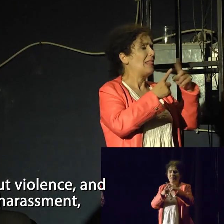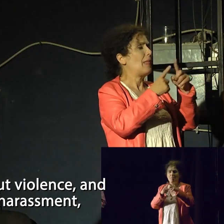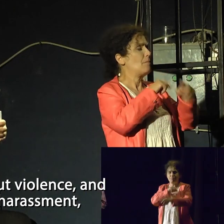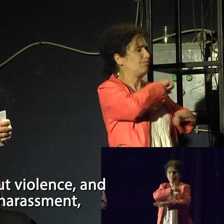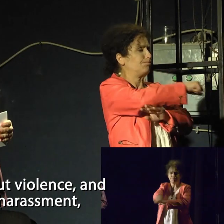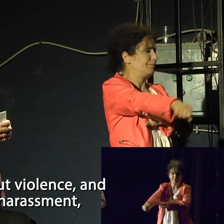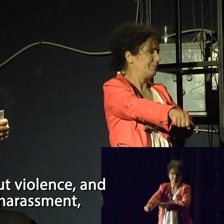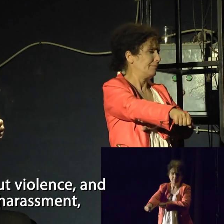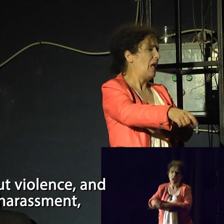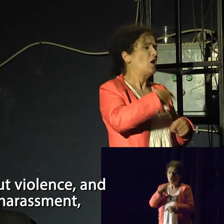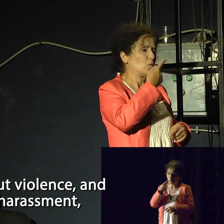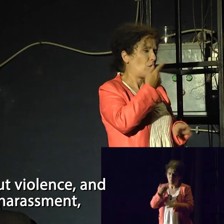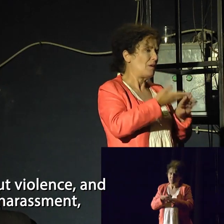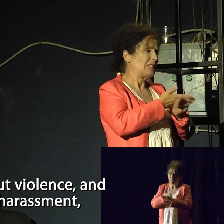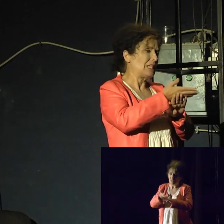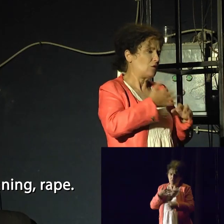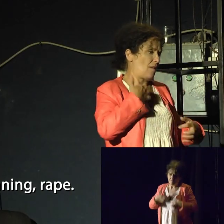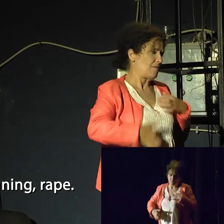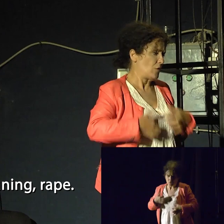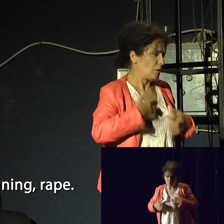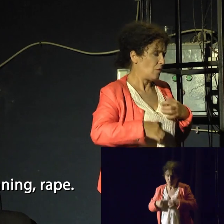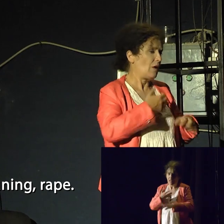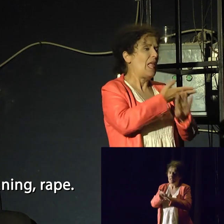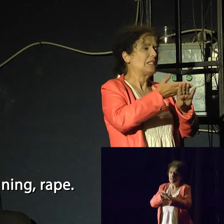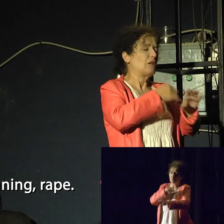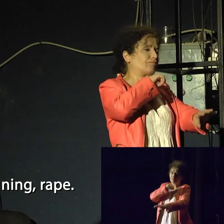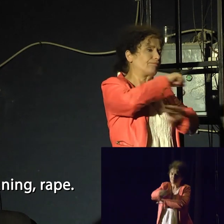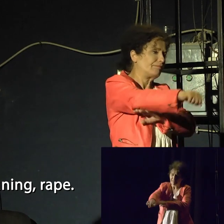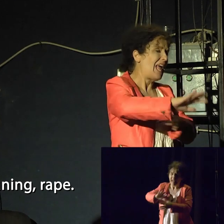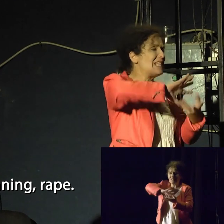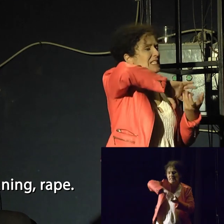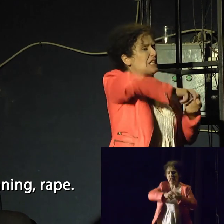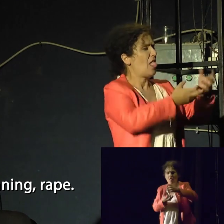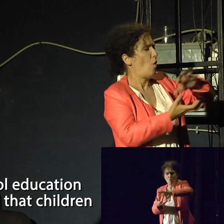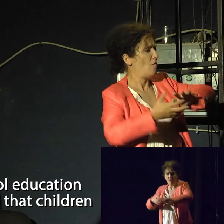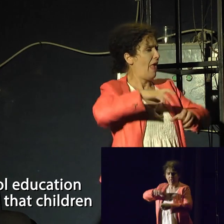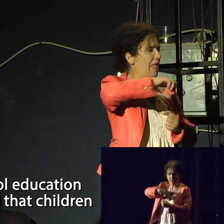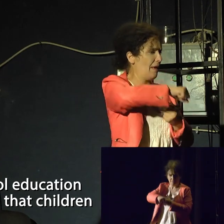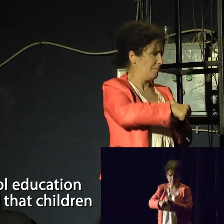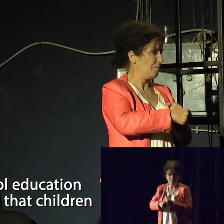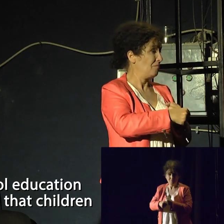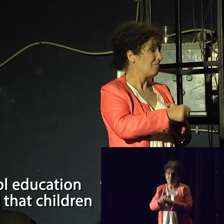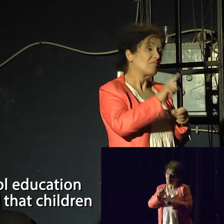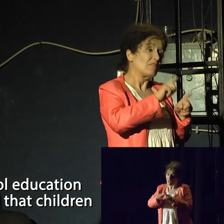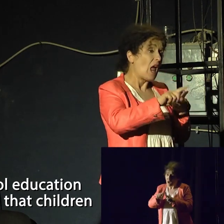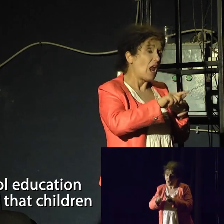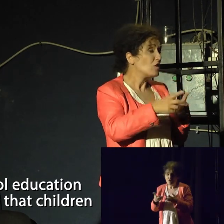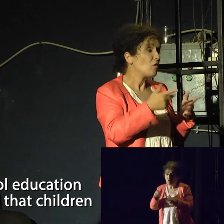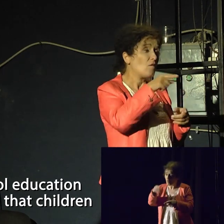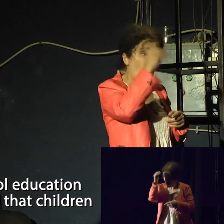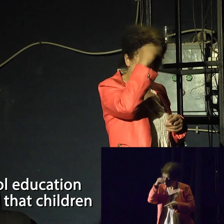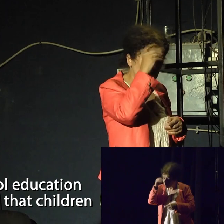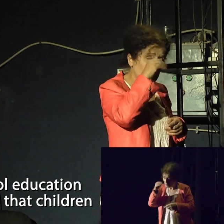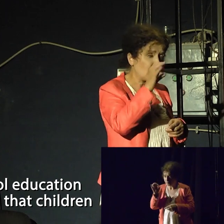насилство, во која што зборуваме за сексуалното вознемирување, сексуалното насилство, односно силување. Нешто што во